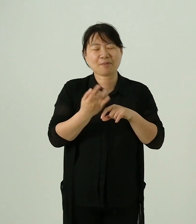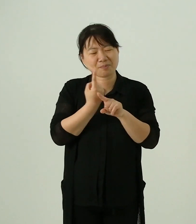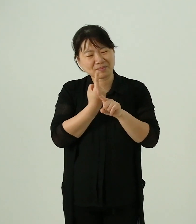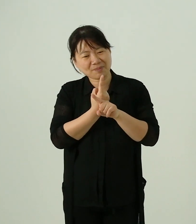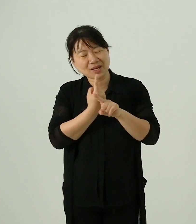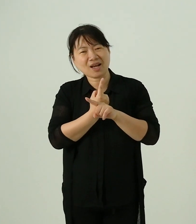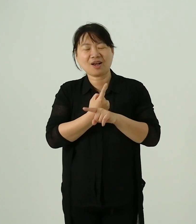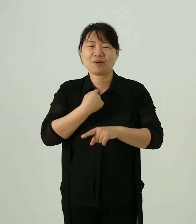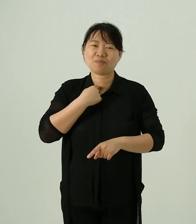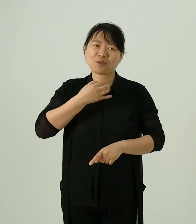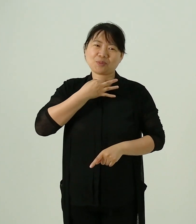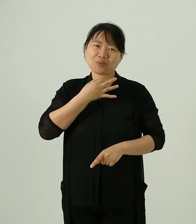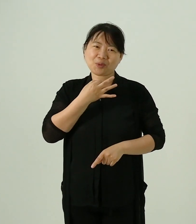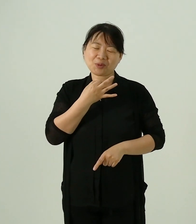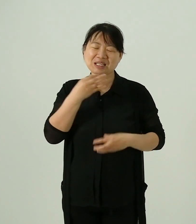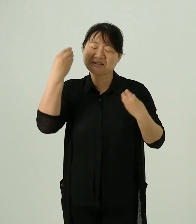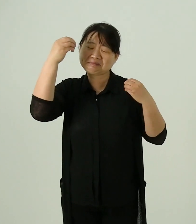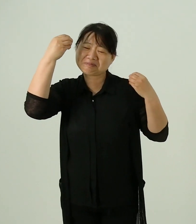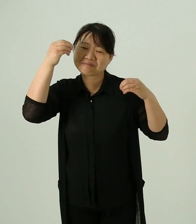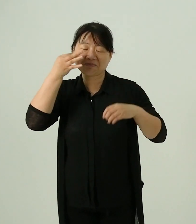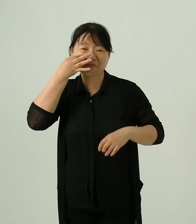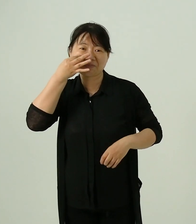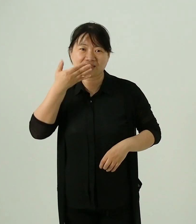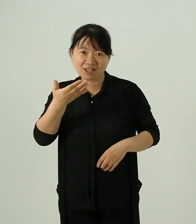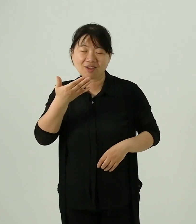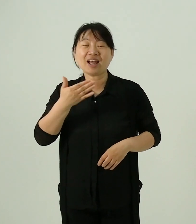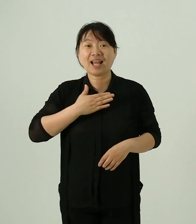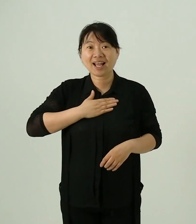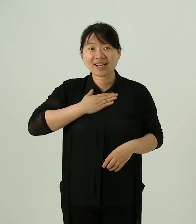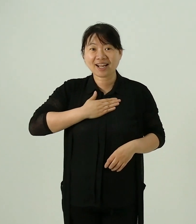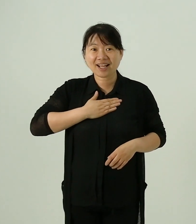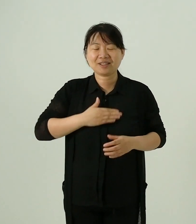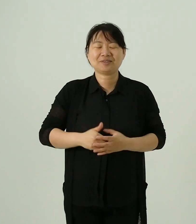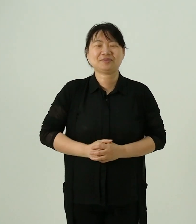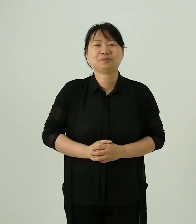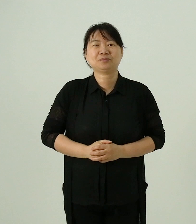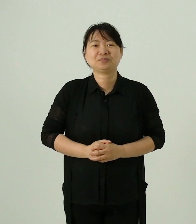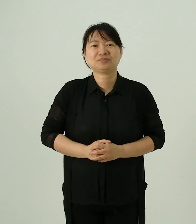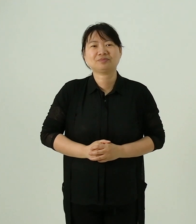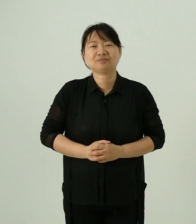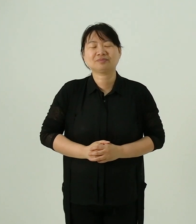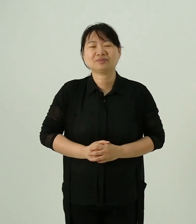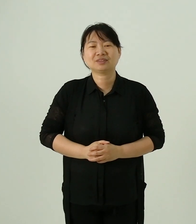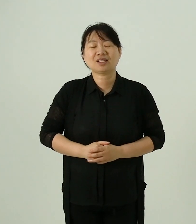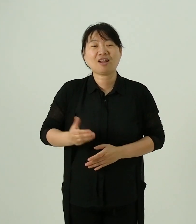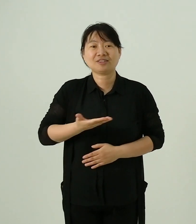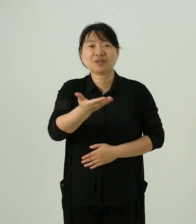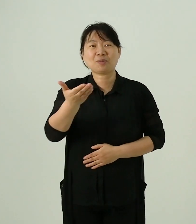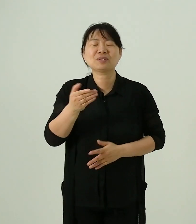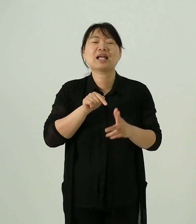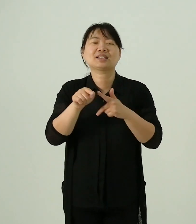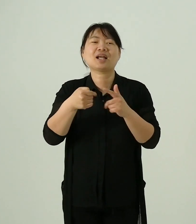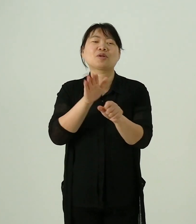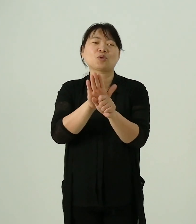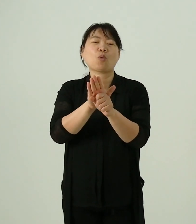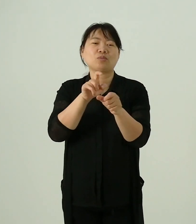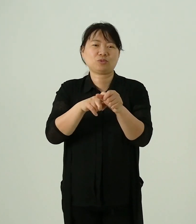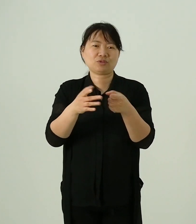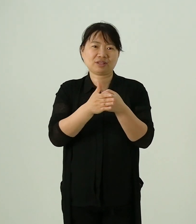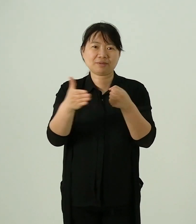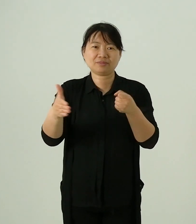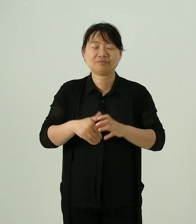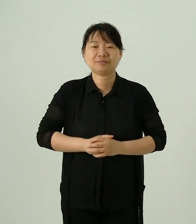제가 목소리 연기를 통해서 할 테니까, 이거 전부 여러분들의 이해를 돕기